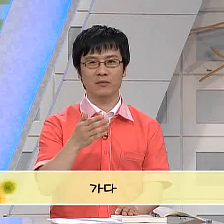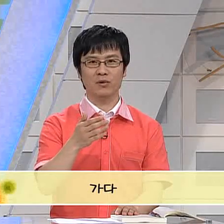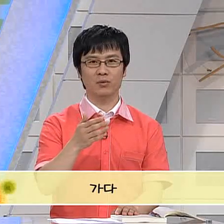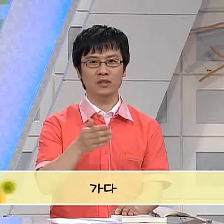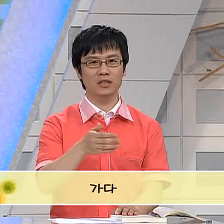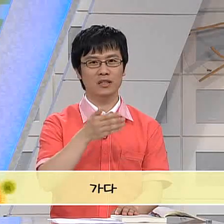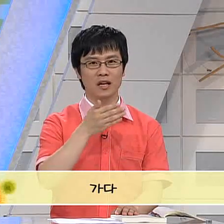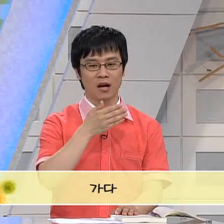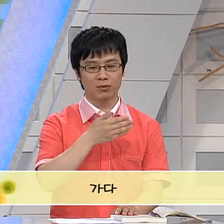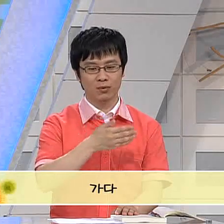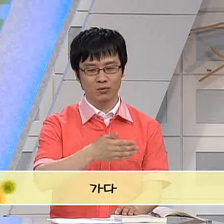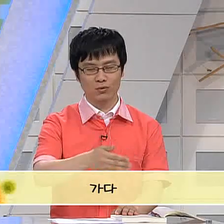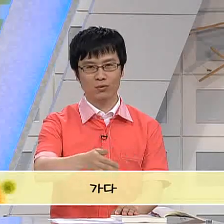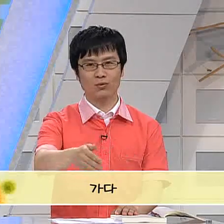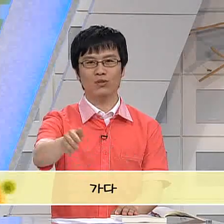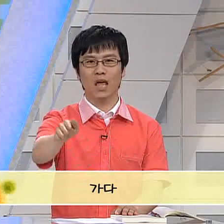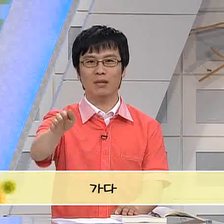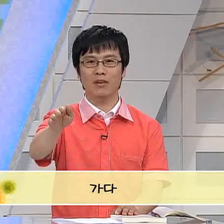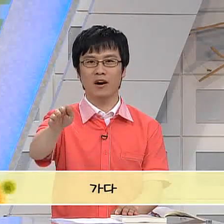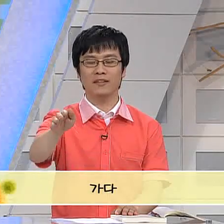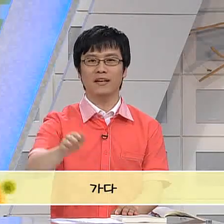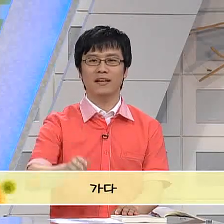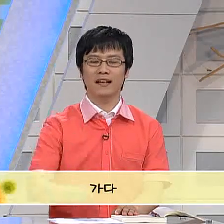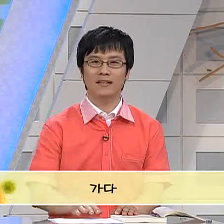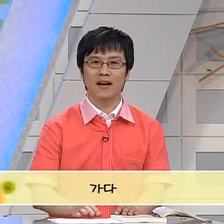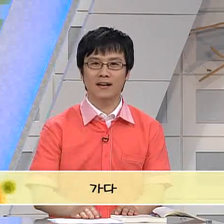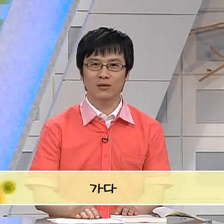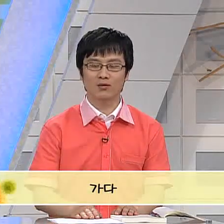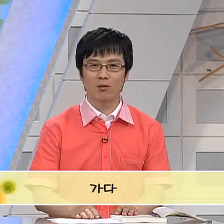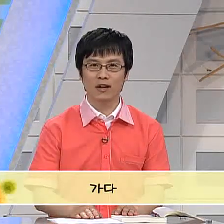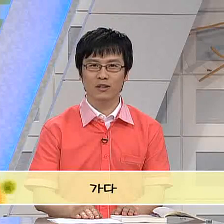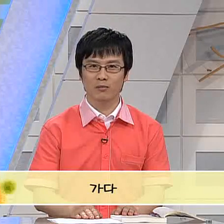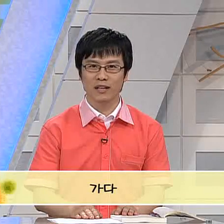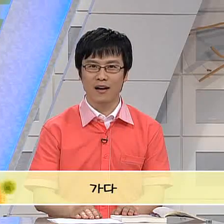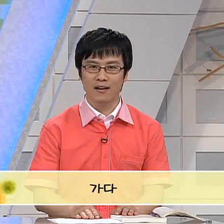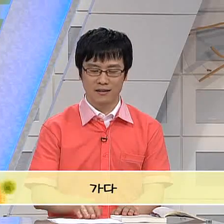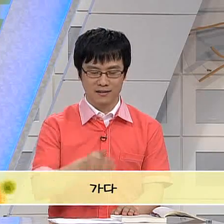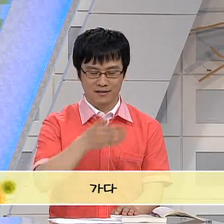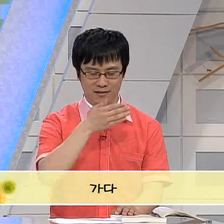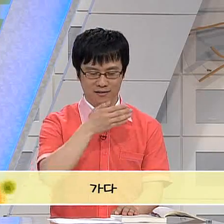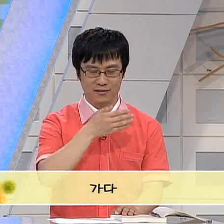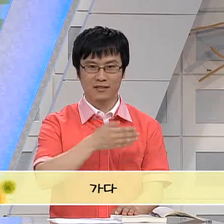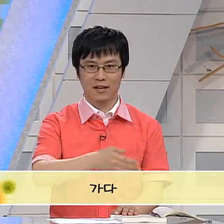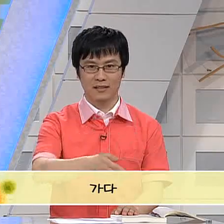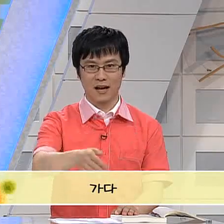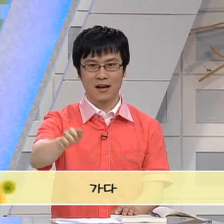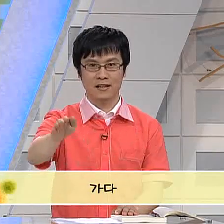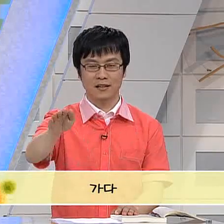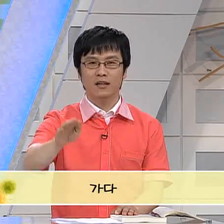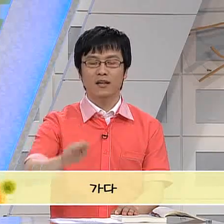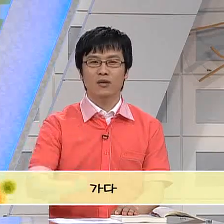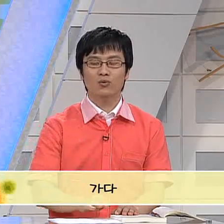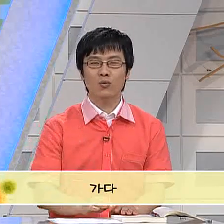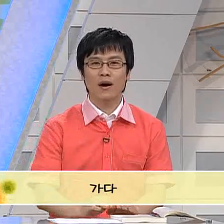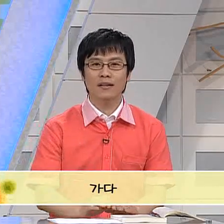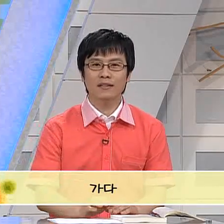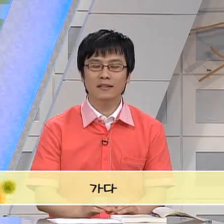편 손을 앞으로 쭉 내밀면 가다라는 수화가 됩니다. 가다. 수화에는